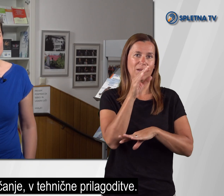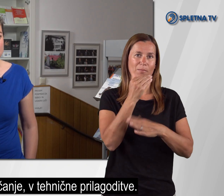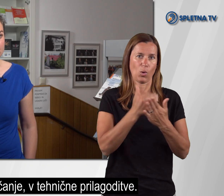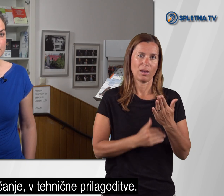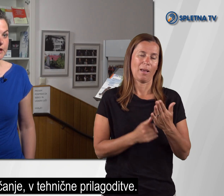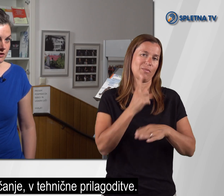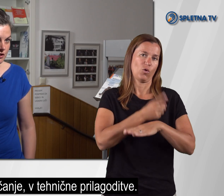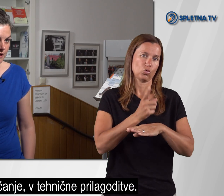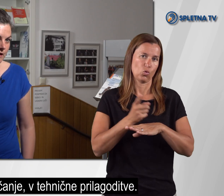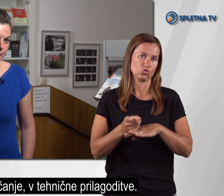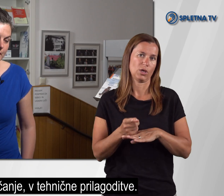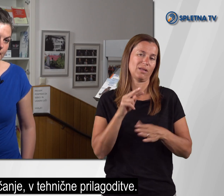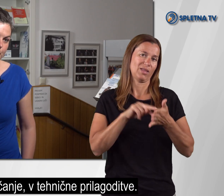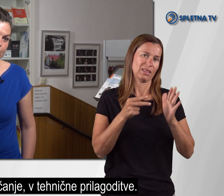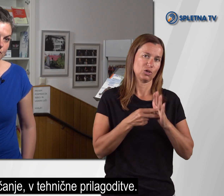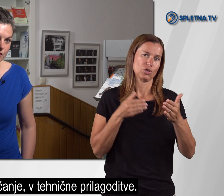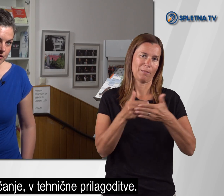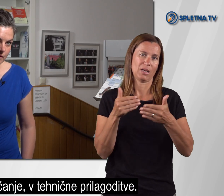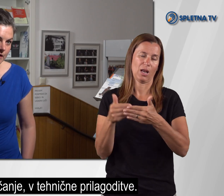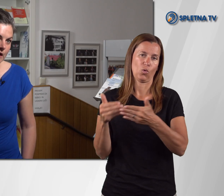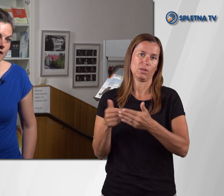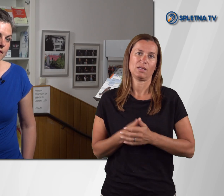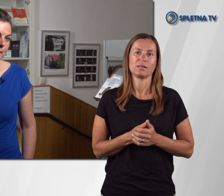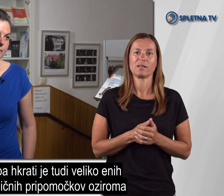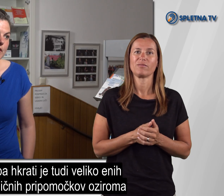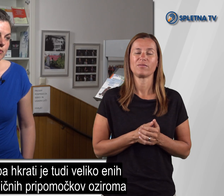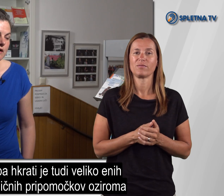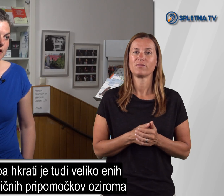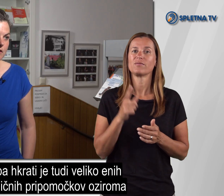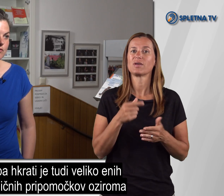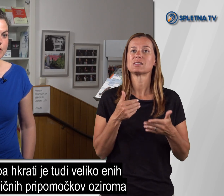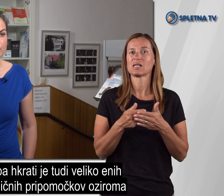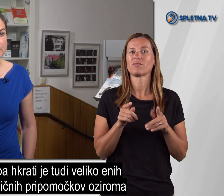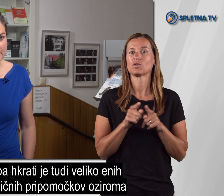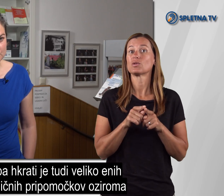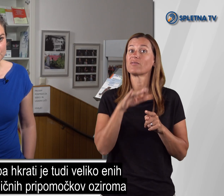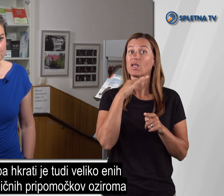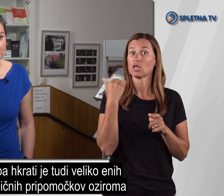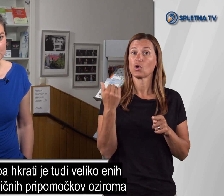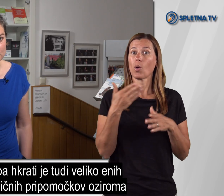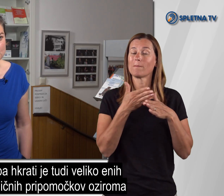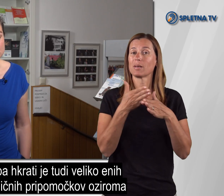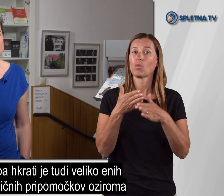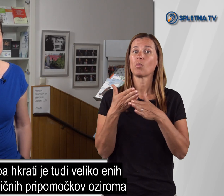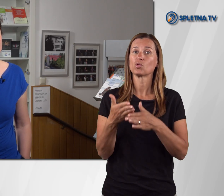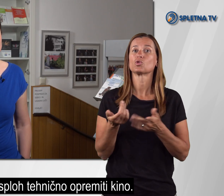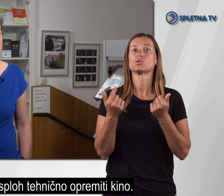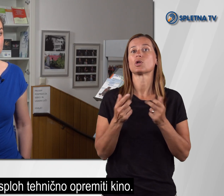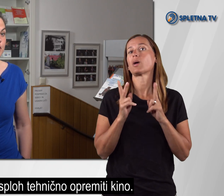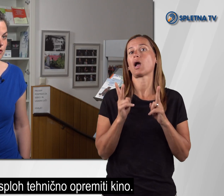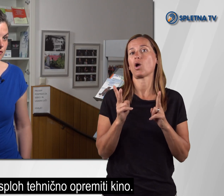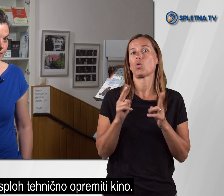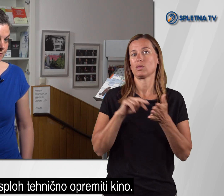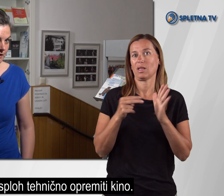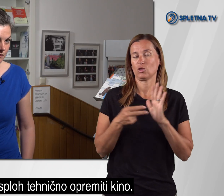v odločanje, v tehnične prilagoditve in pa hkrati je tudi veliko enih tehničnih pripomočkov oziroma kako